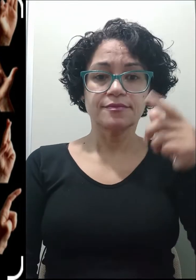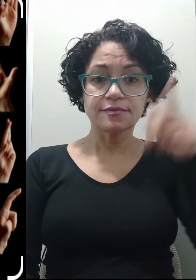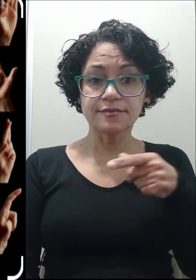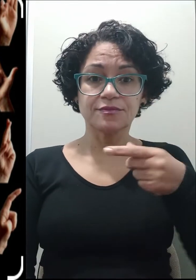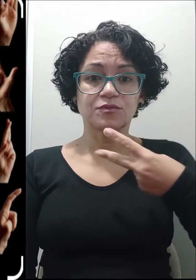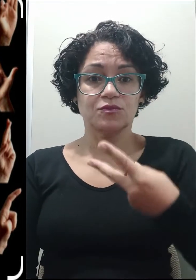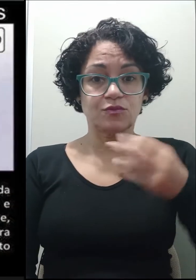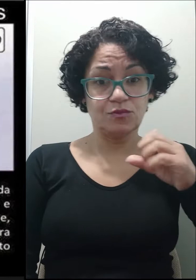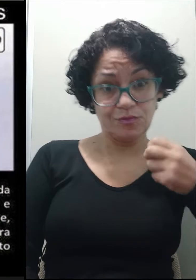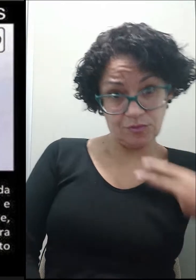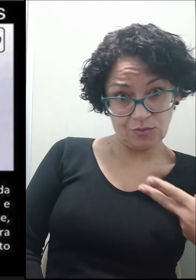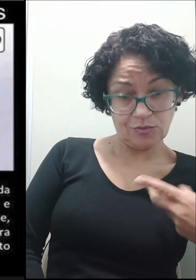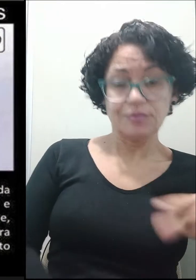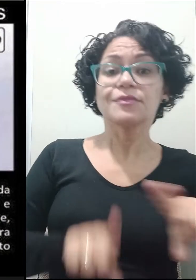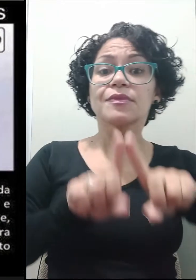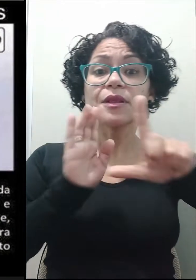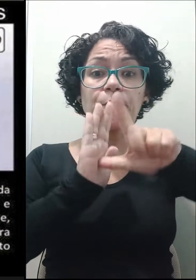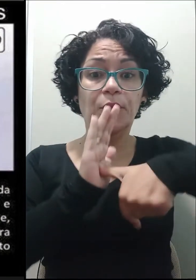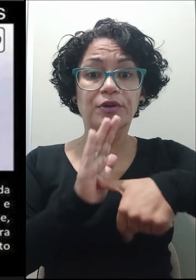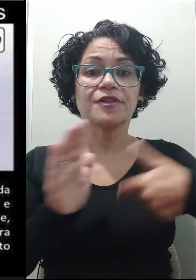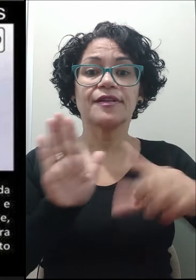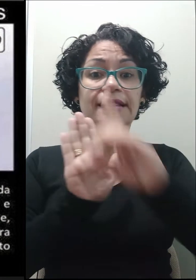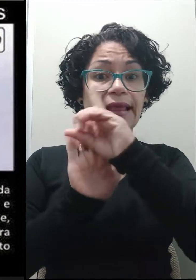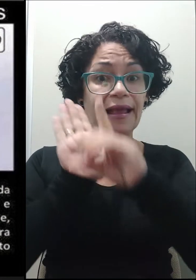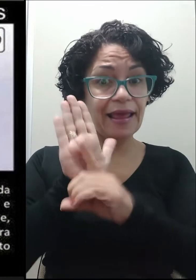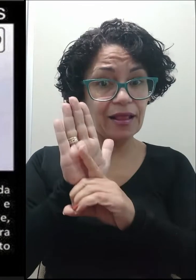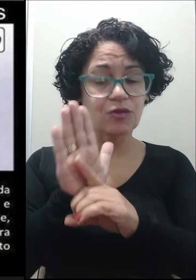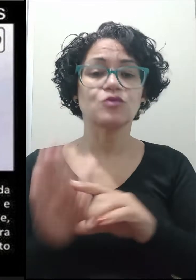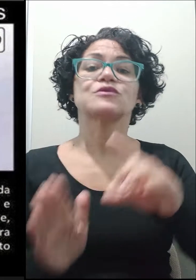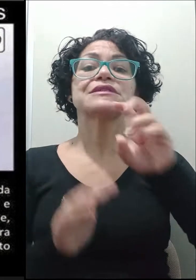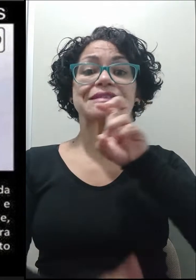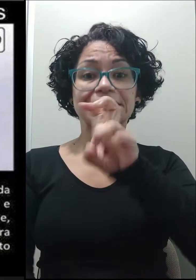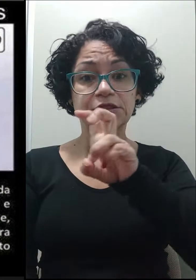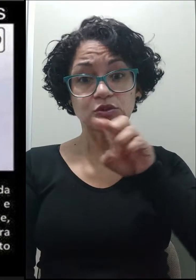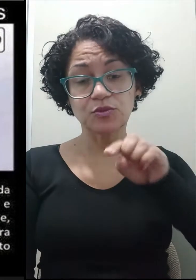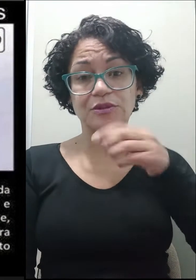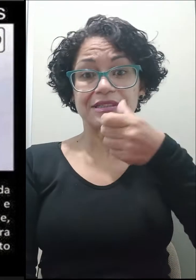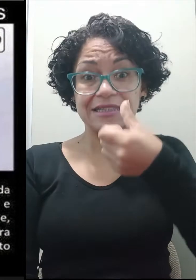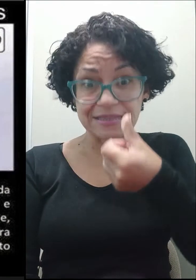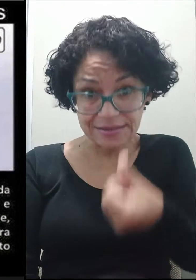10.436/2002, regulamentada pelo Decreto número